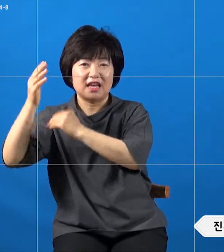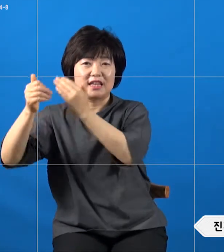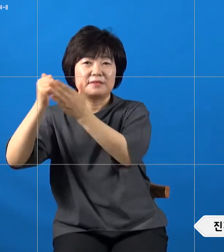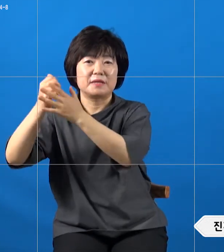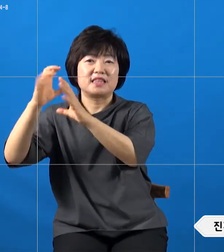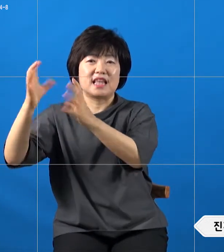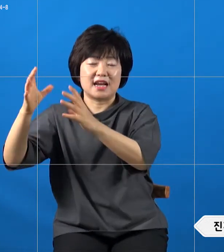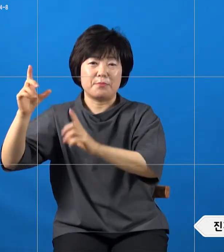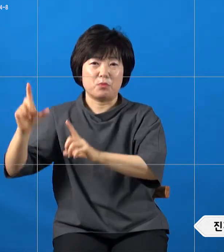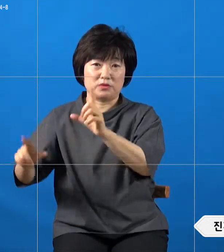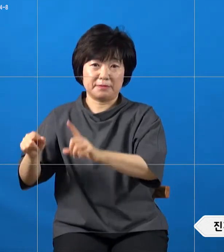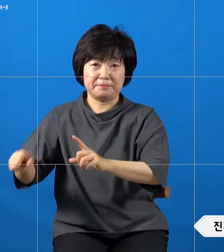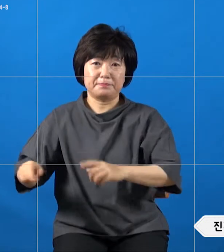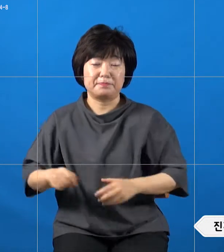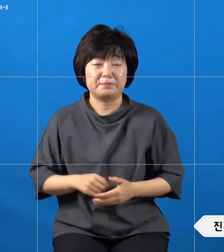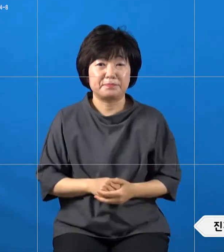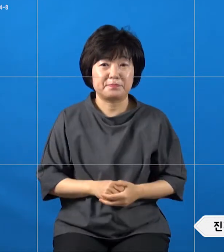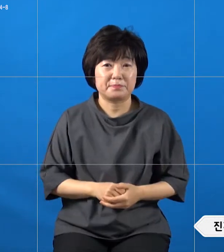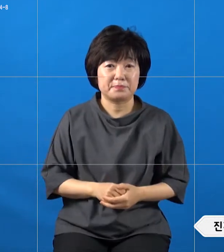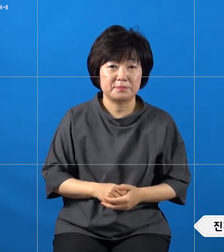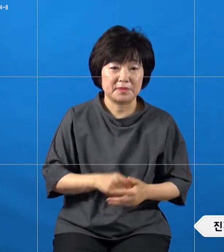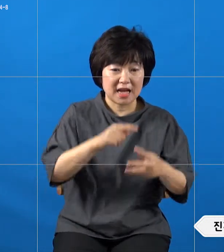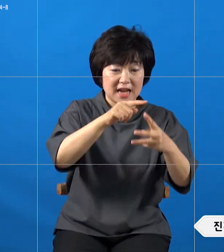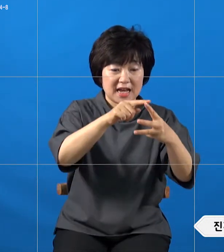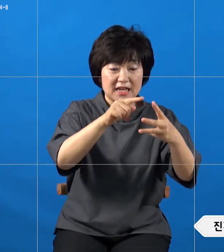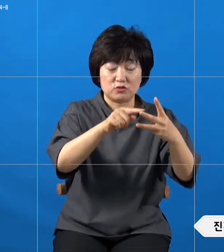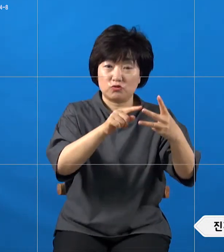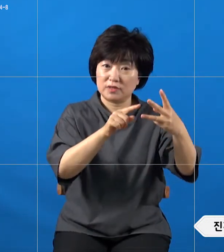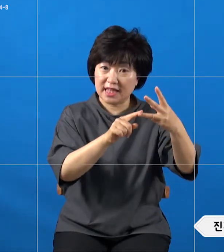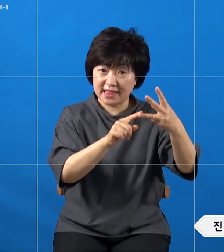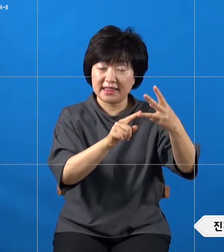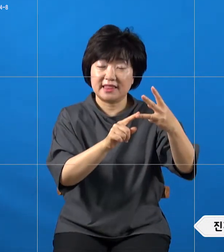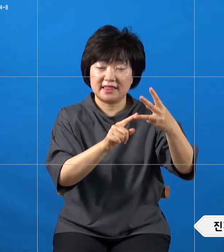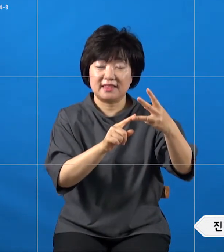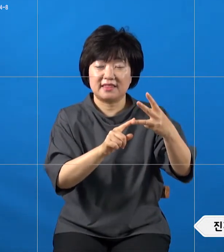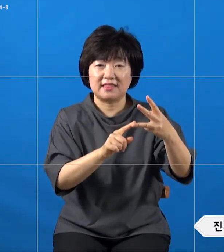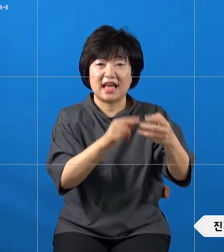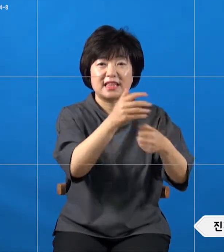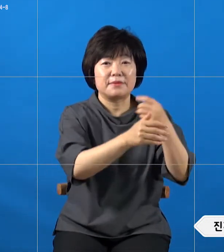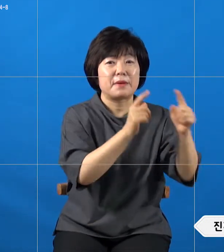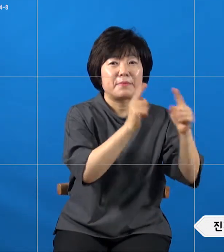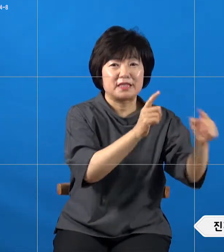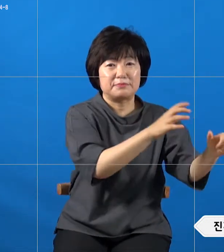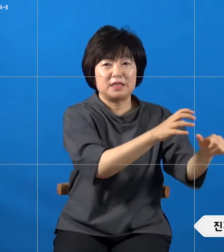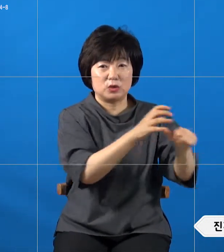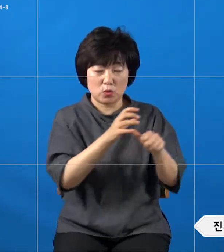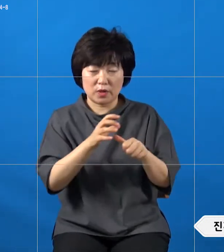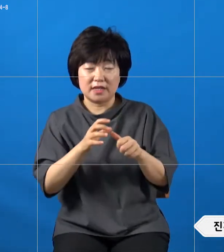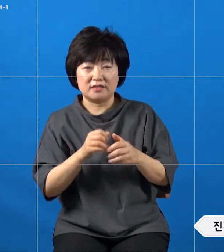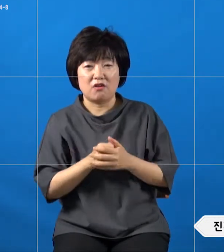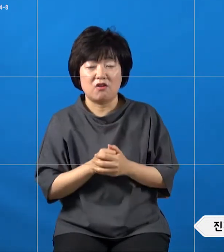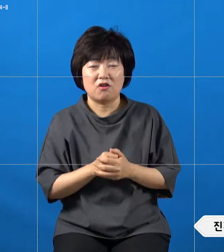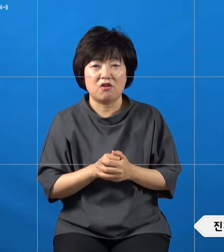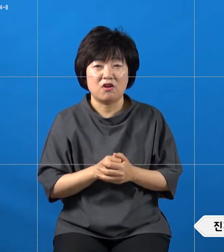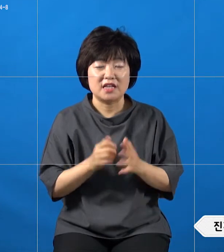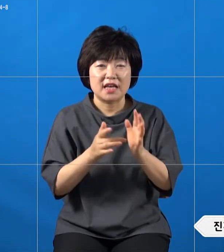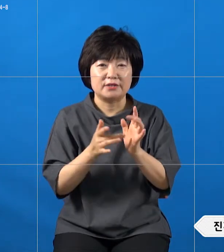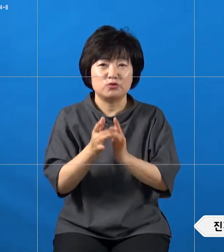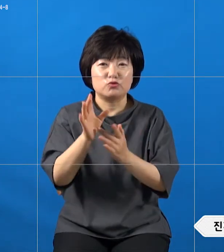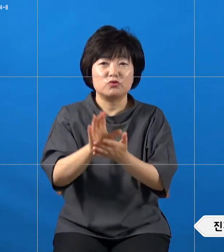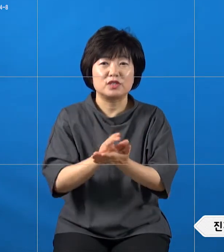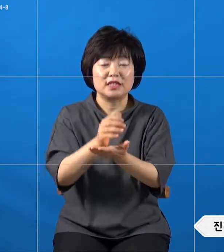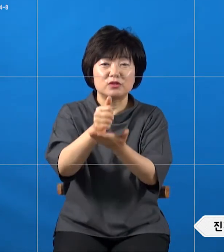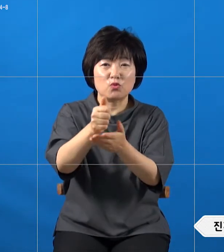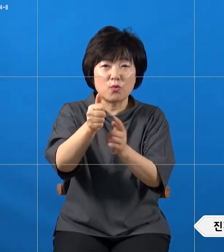성경은 말씀하고 있습니다. 이 세 가지 하나님의 말씀을 인용하면서 예수 그리스도의